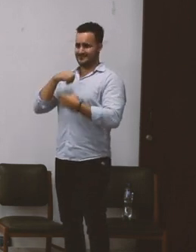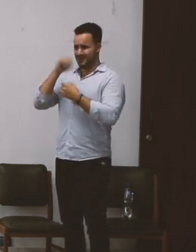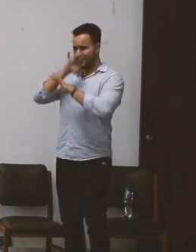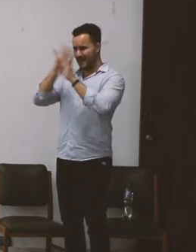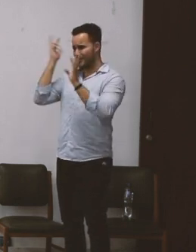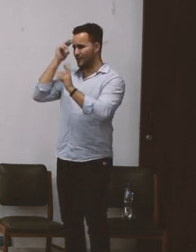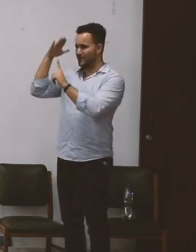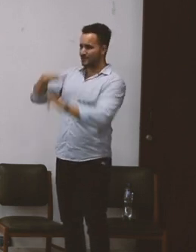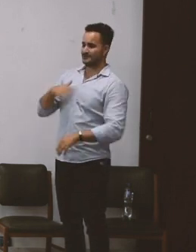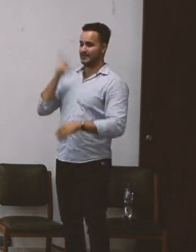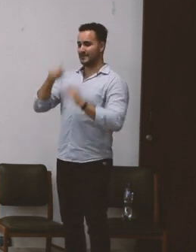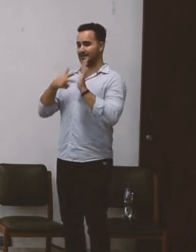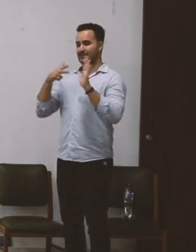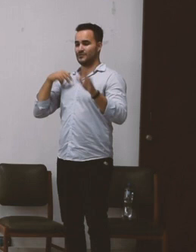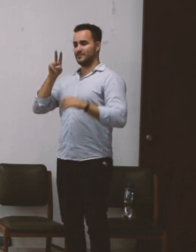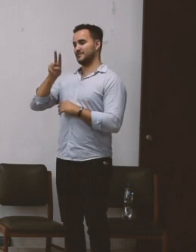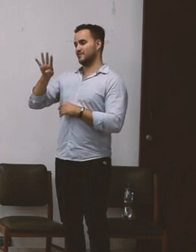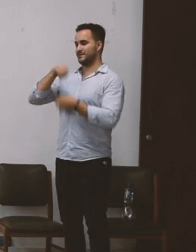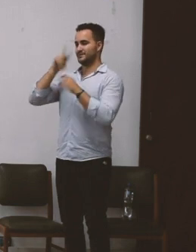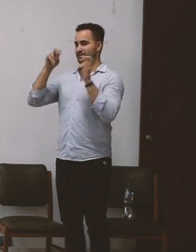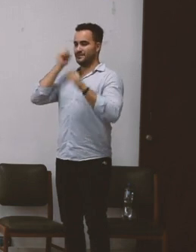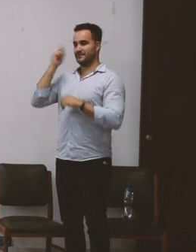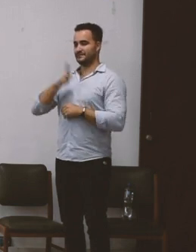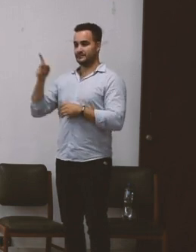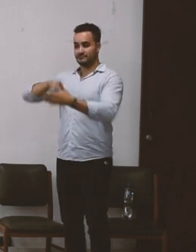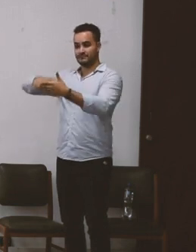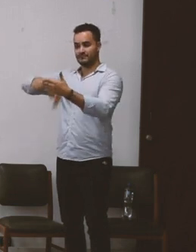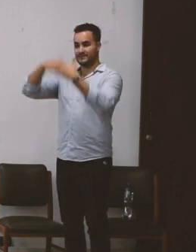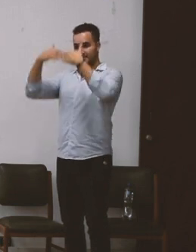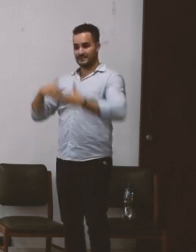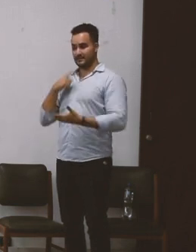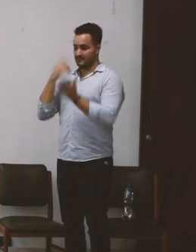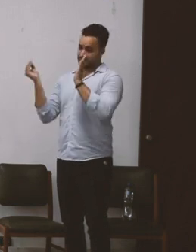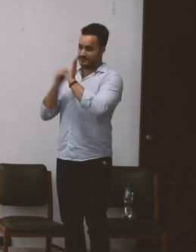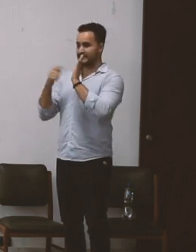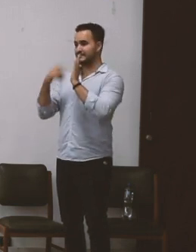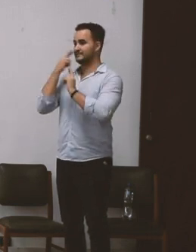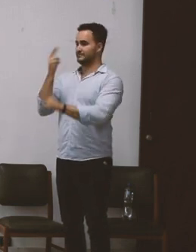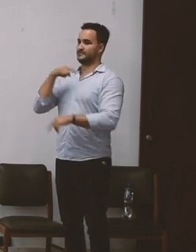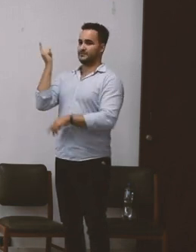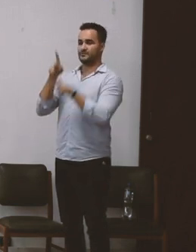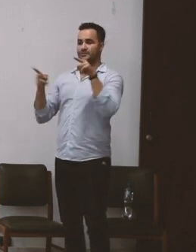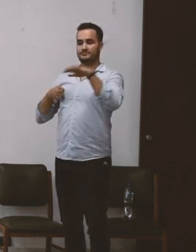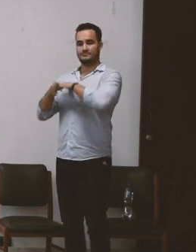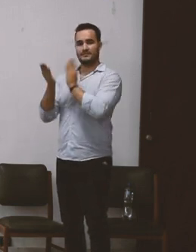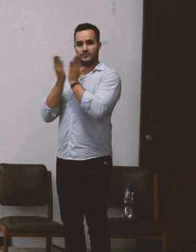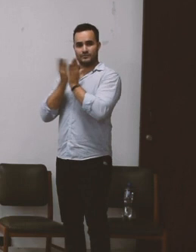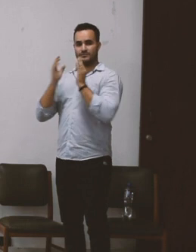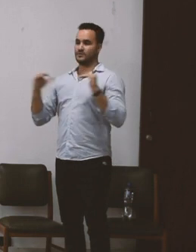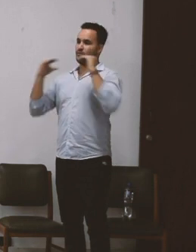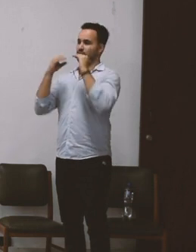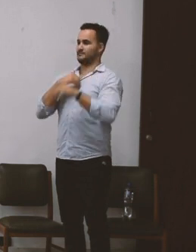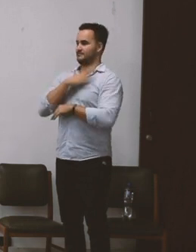que el artículo 24 de la Convención sobre los Derechos de las Personas con Discapacidad reconoce el derecho a la educación en igualdad de